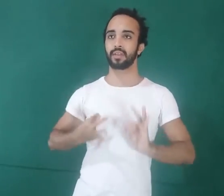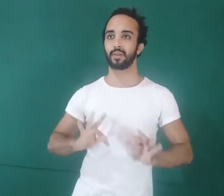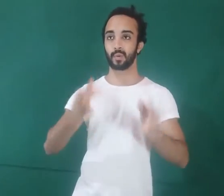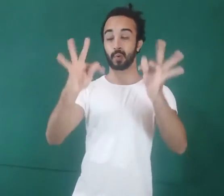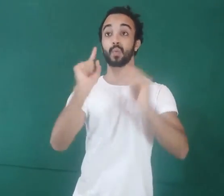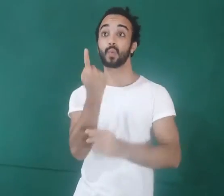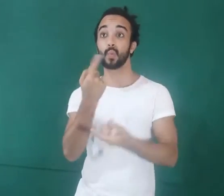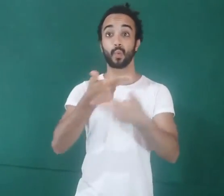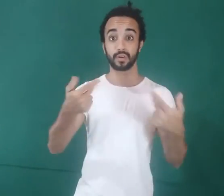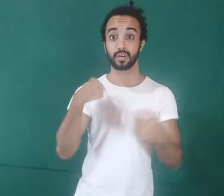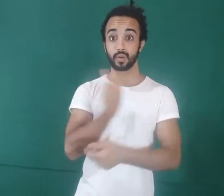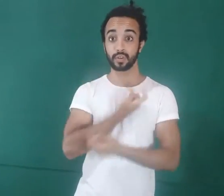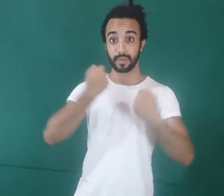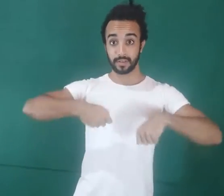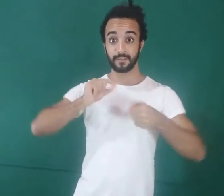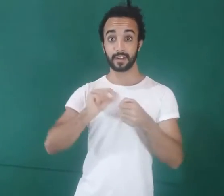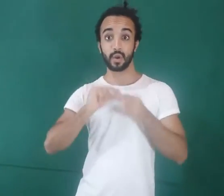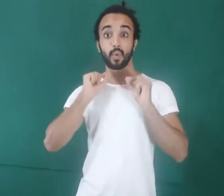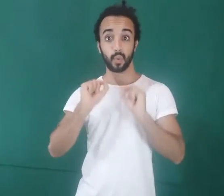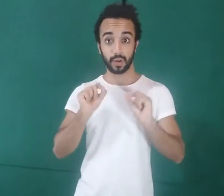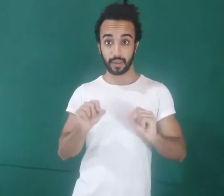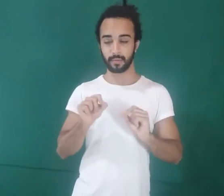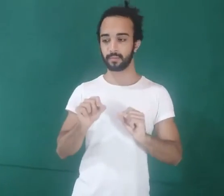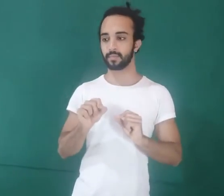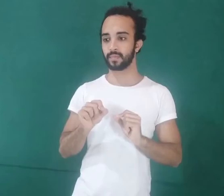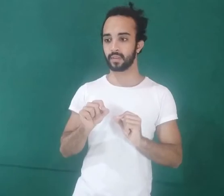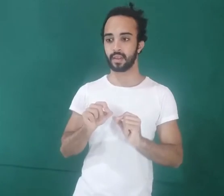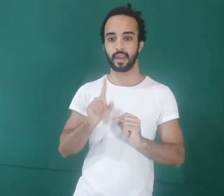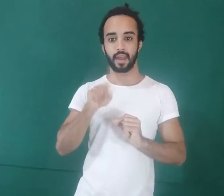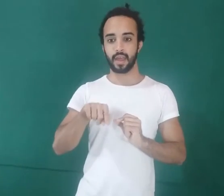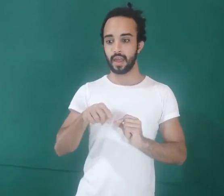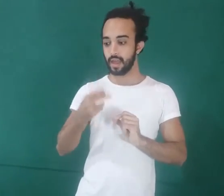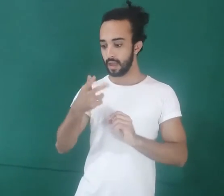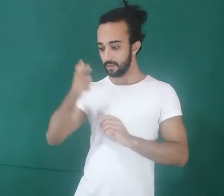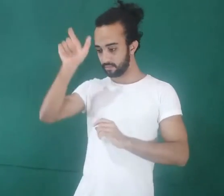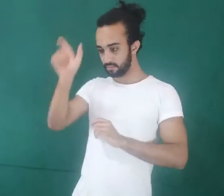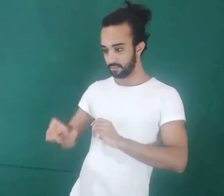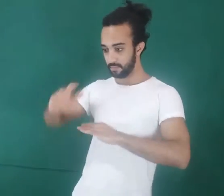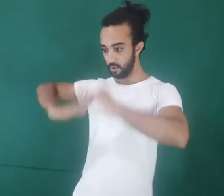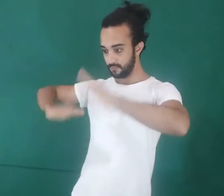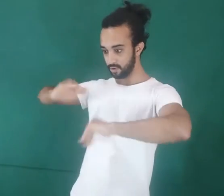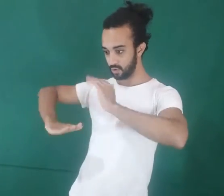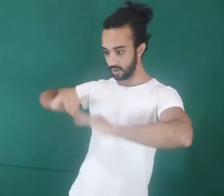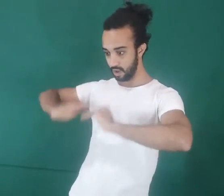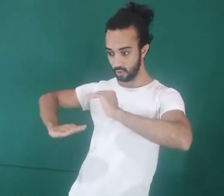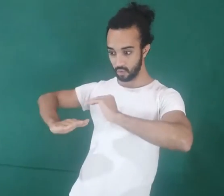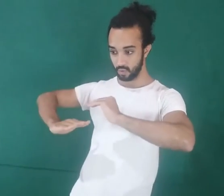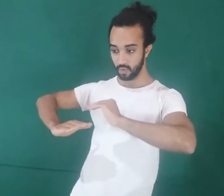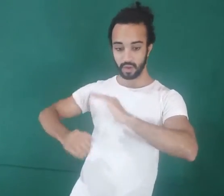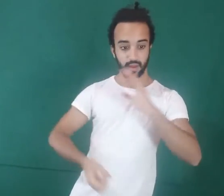precisa fazer muito como é romper a linha entre usuário e criadora. Você tem que ser criadora. Você não pode ser